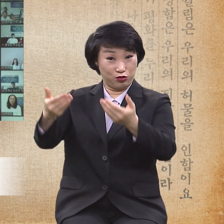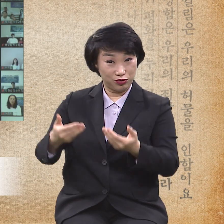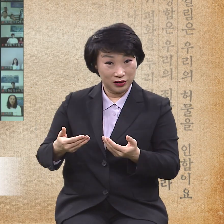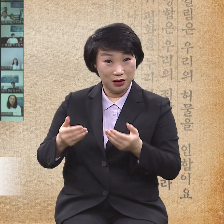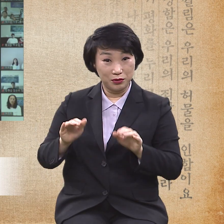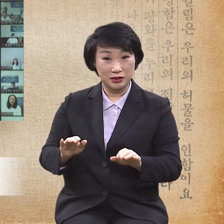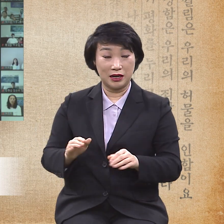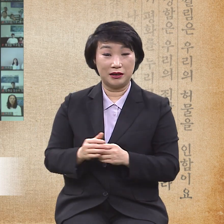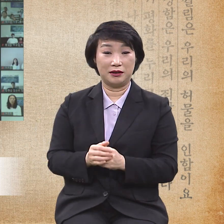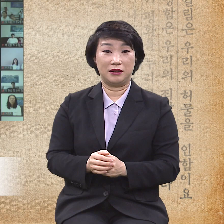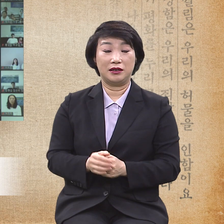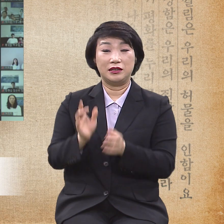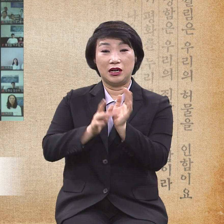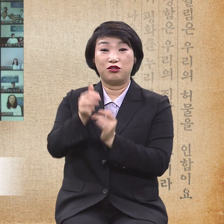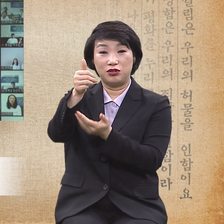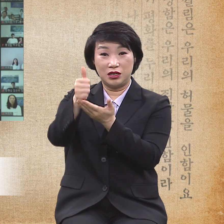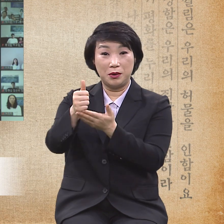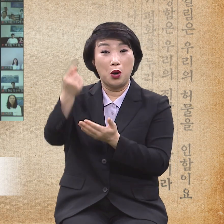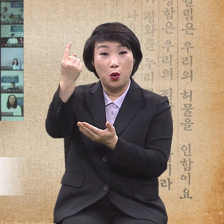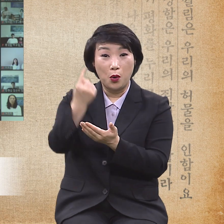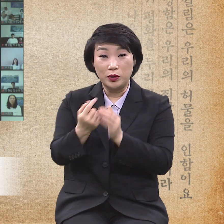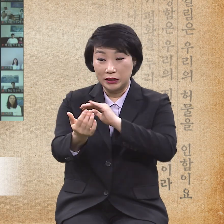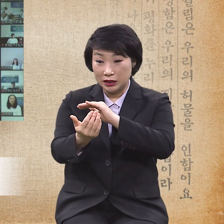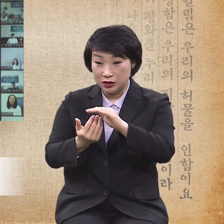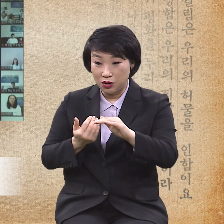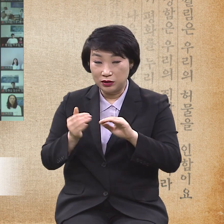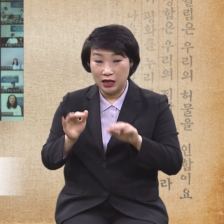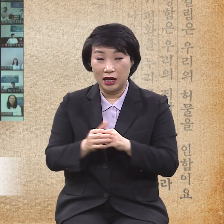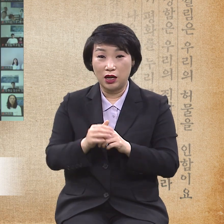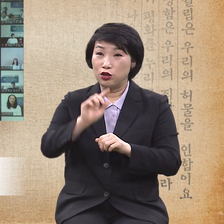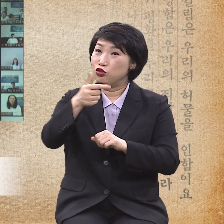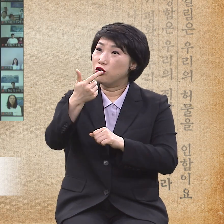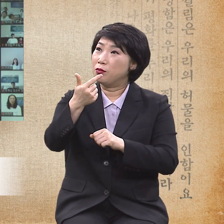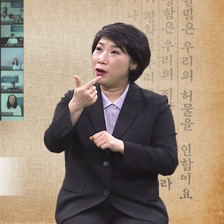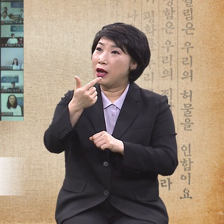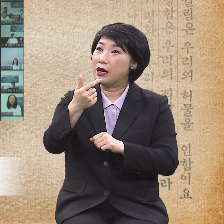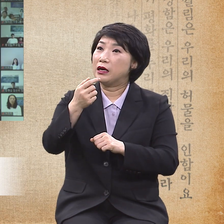사랑하시겠다고 예수님 오시기 전